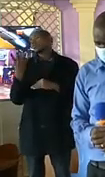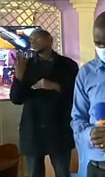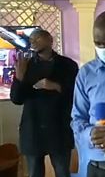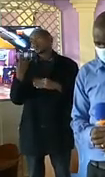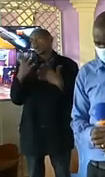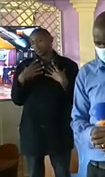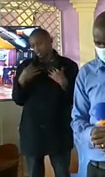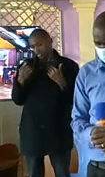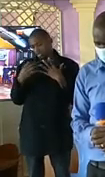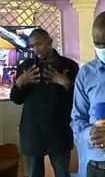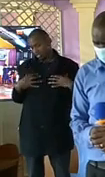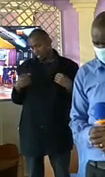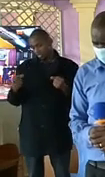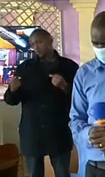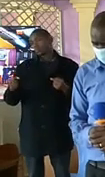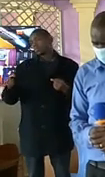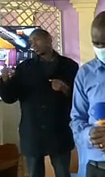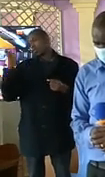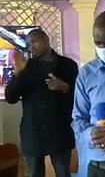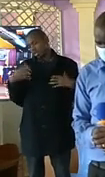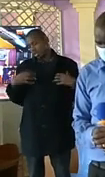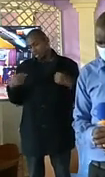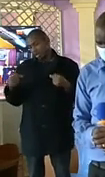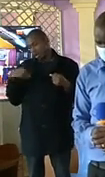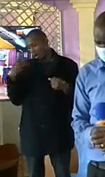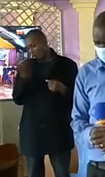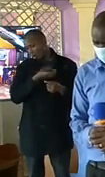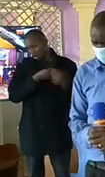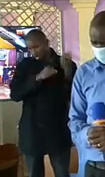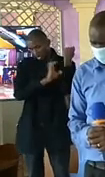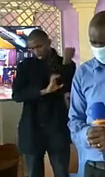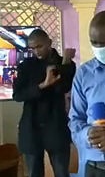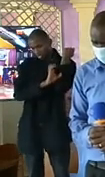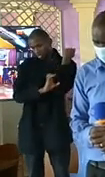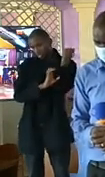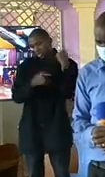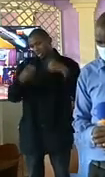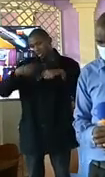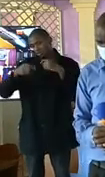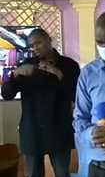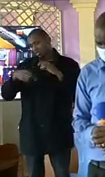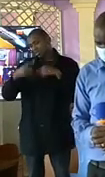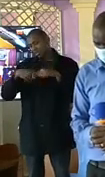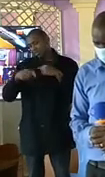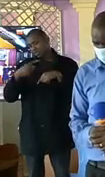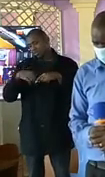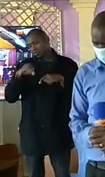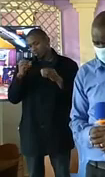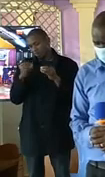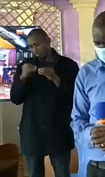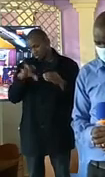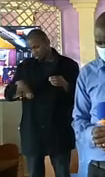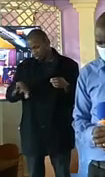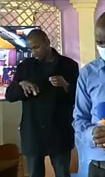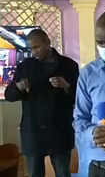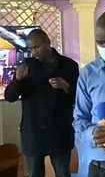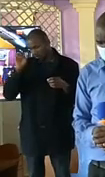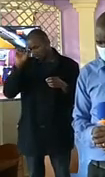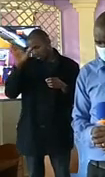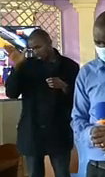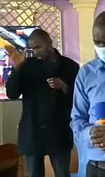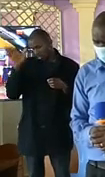Ngai Baba gutuhonaria bururi witu mwathani. Itikira Ngai Baba gukausemania na mabataro maitu muthamaki. Na nikio mwathani